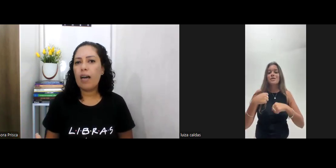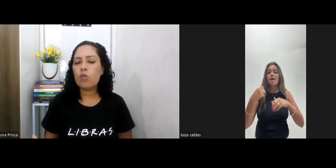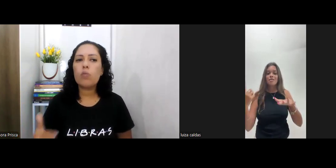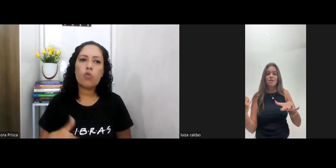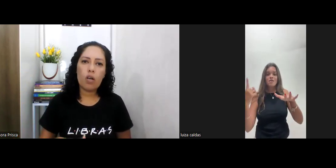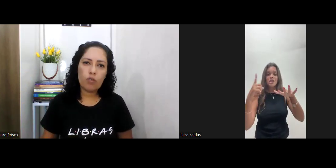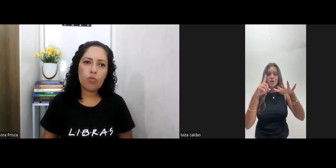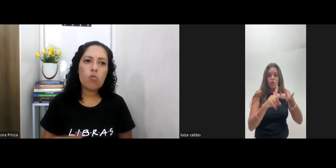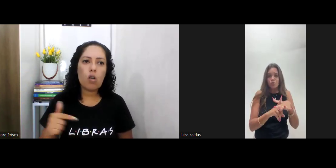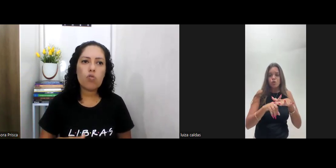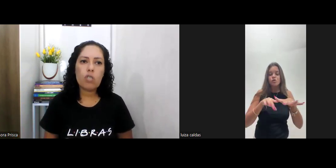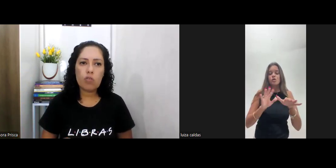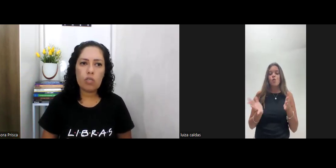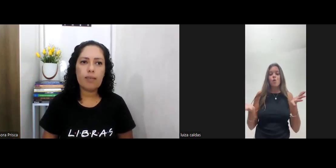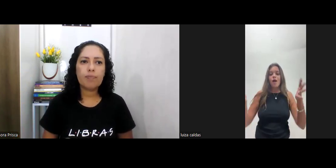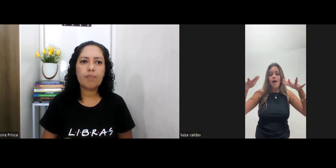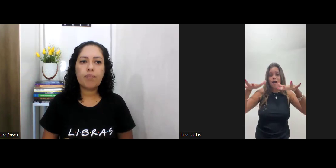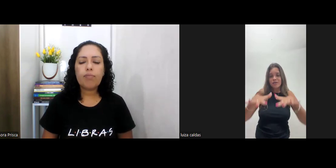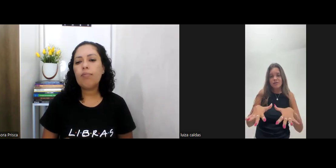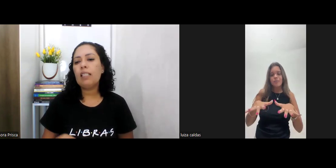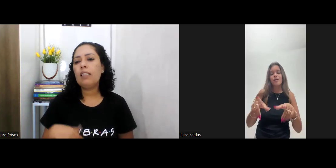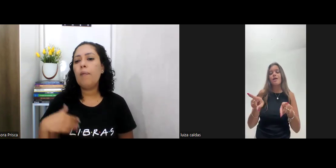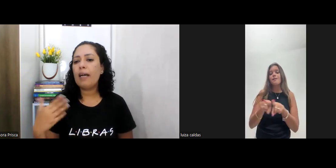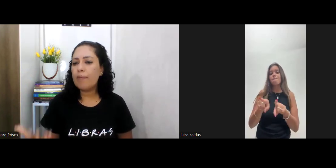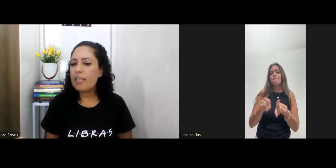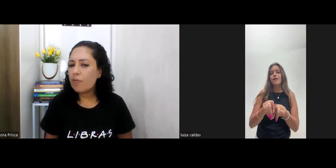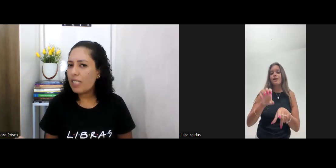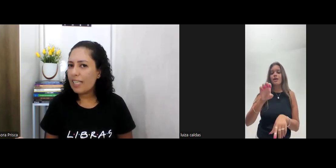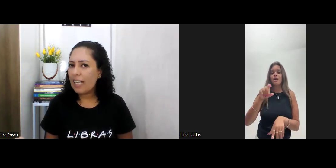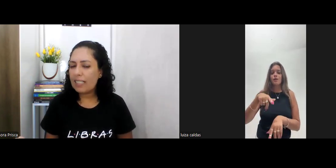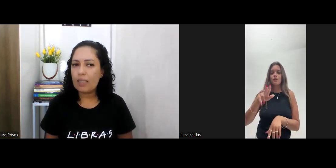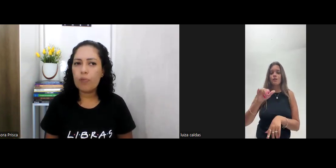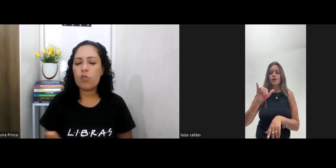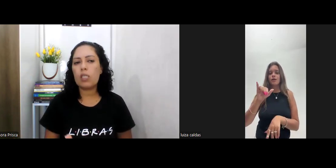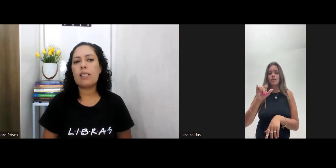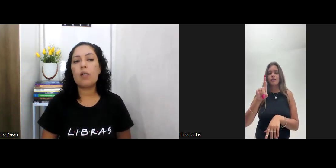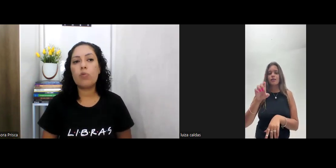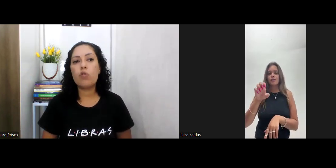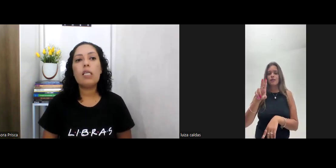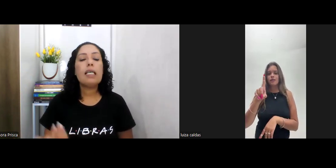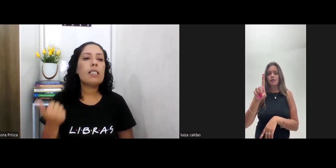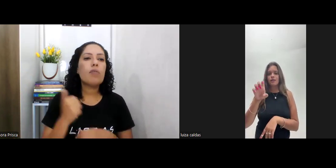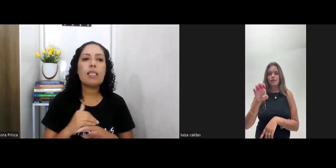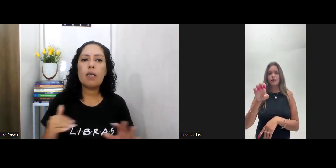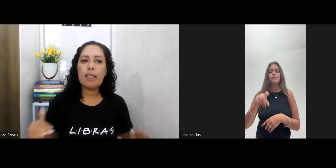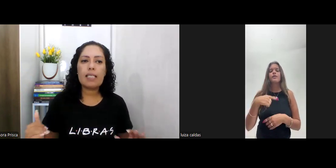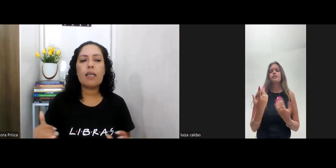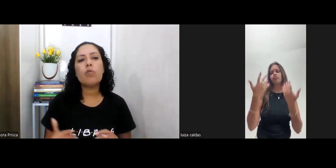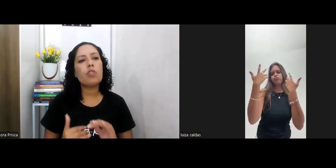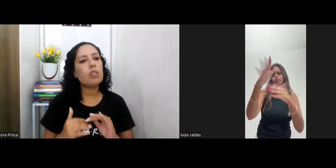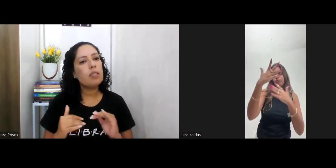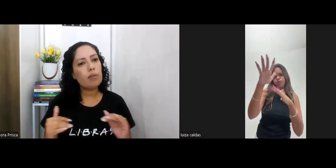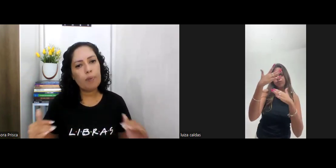quem faz somos nós, no nosso dia a dia. Então, parabéns a você que está aqui, profissional da saúde. Se você não